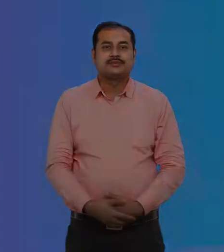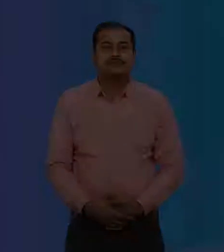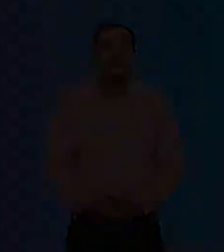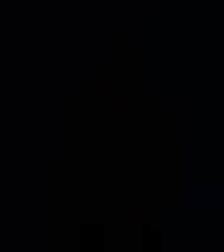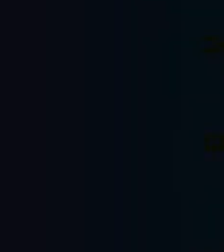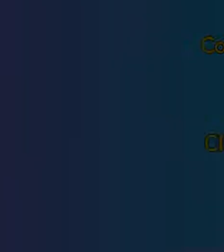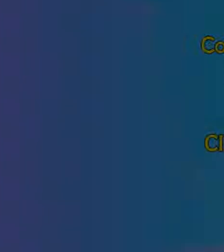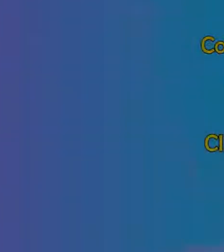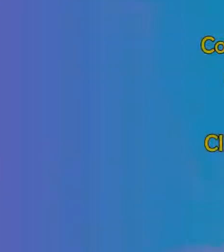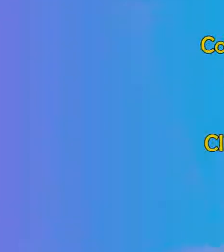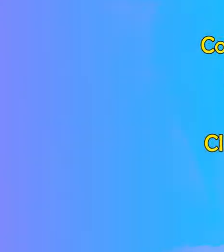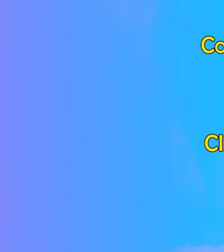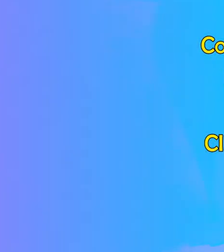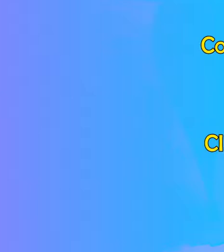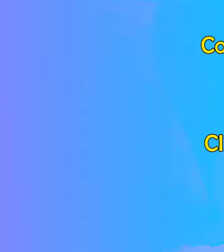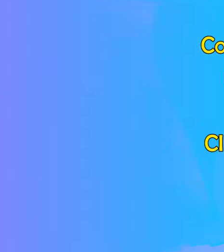कि अ